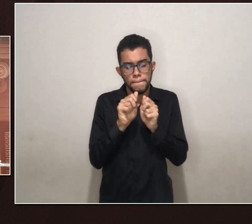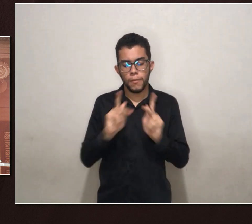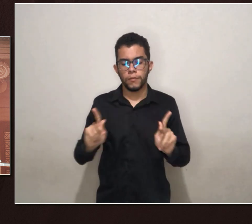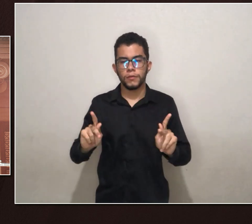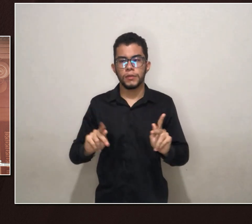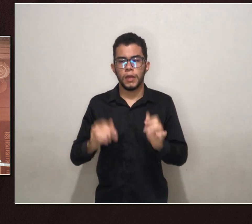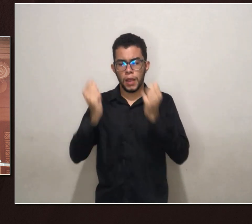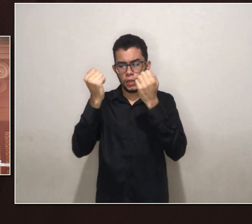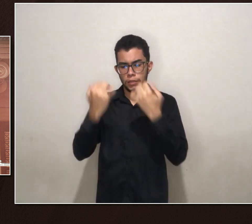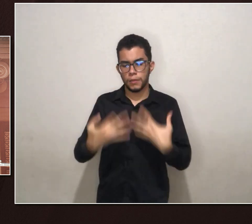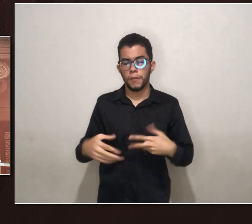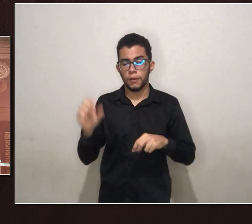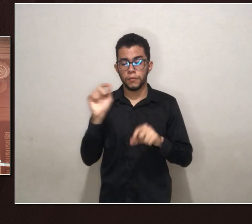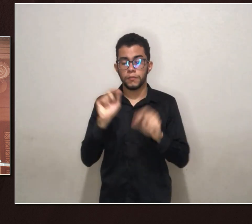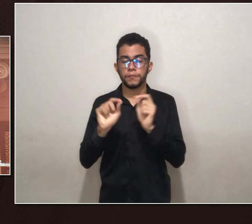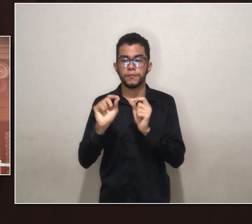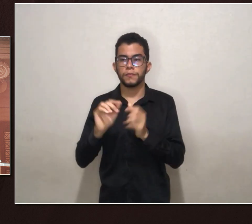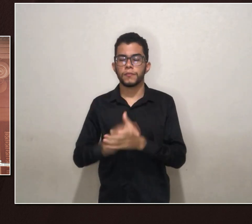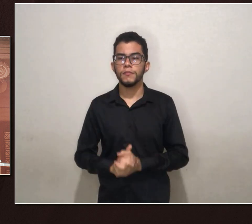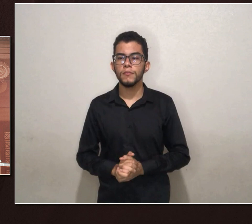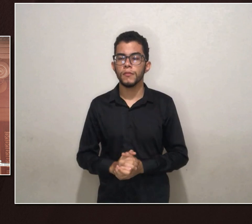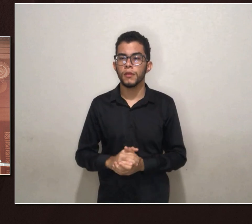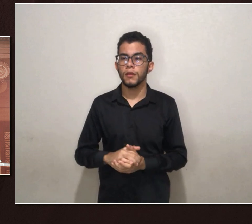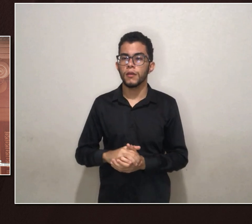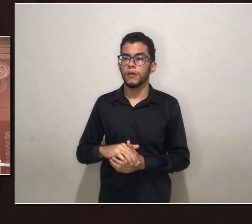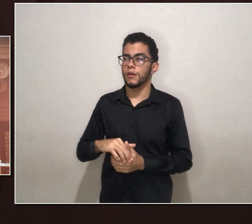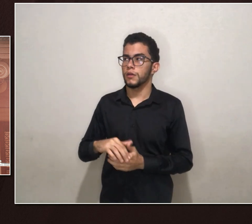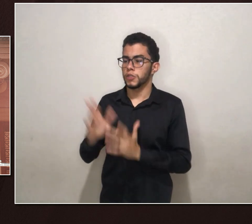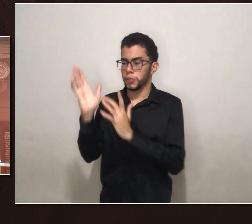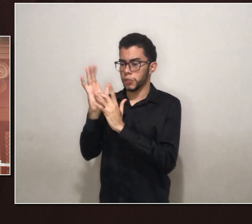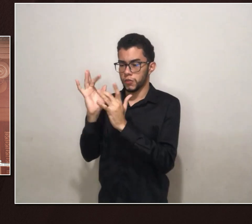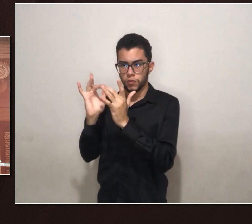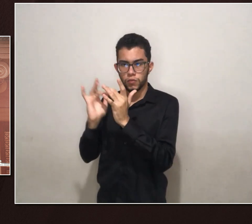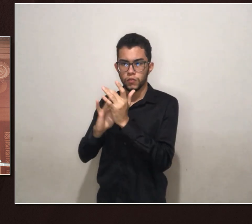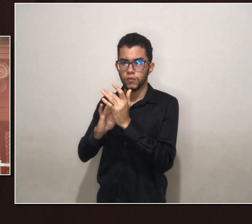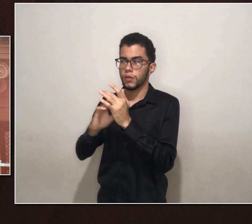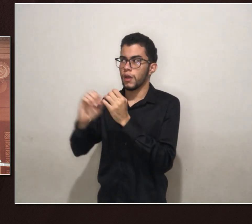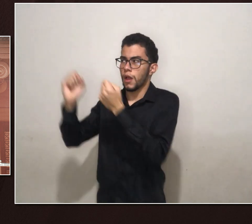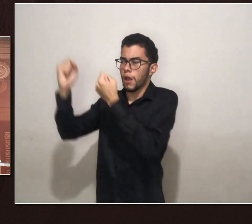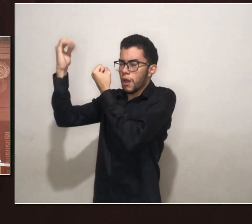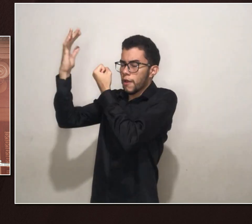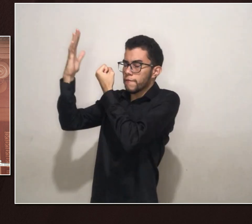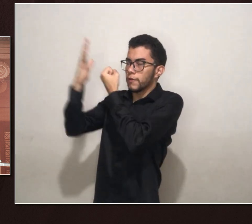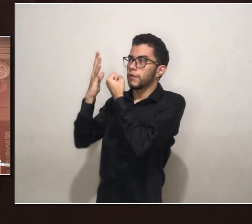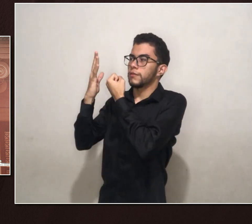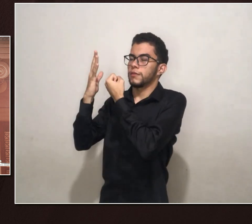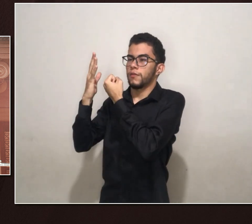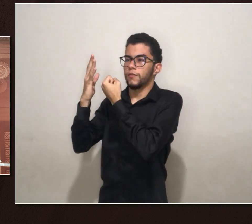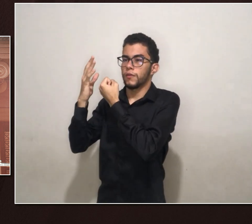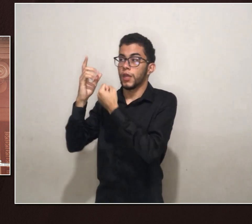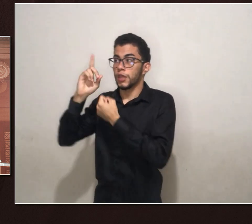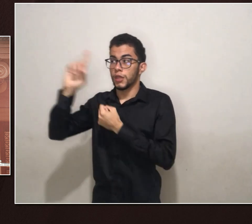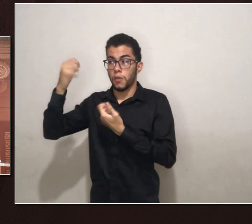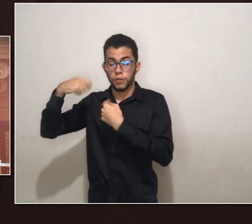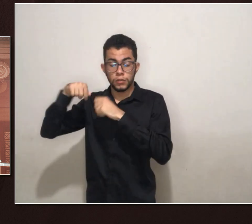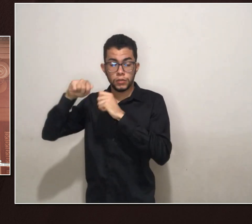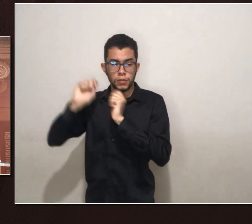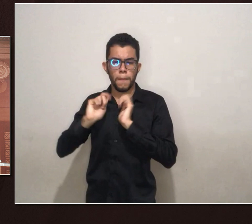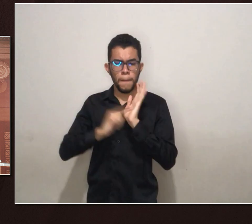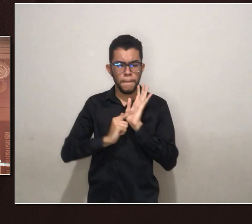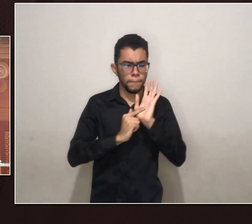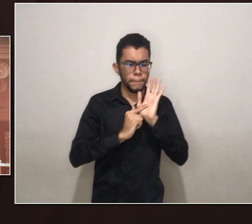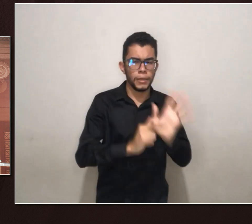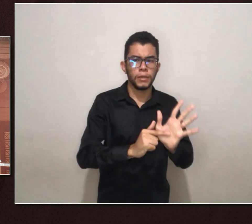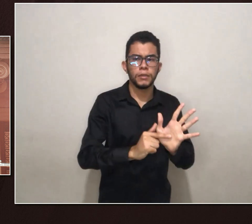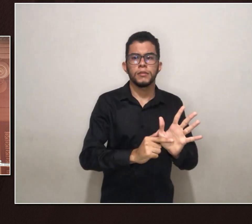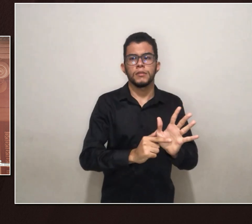que Deus lhe deu para mostrar aos seus servos as coisas que em breve devem acontecer, e que